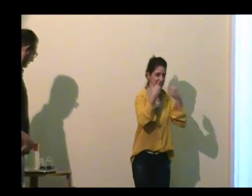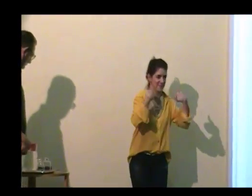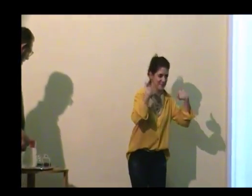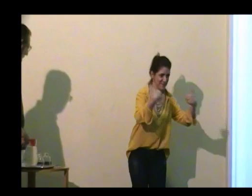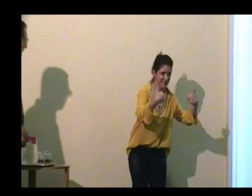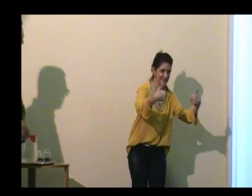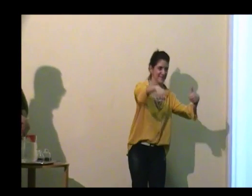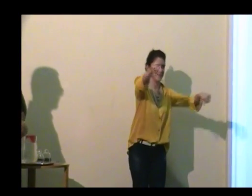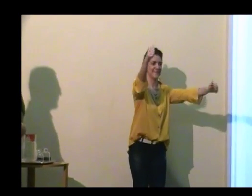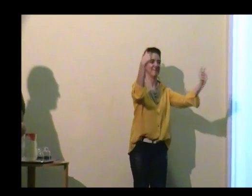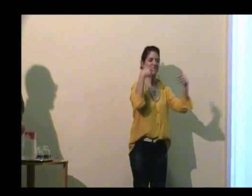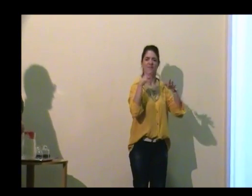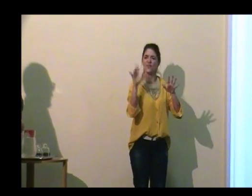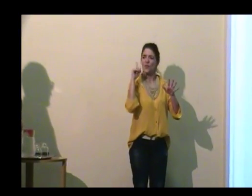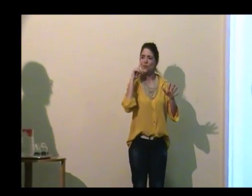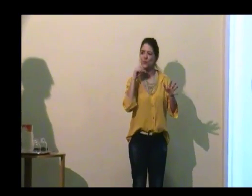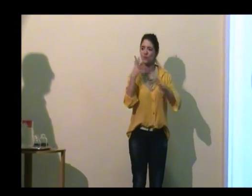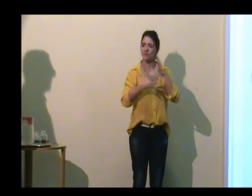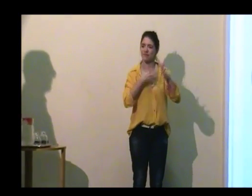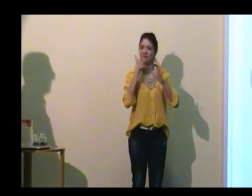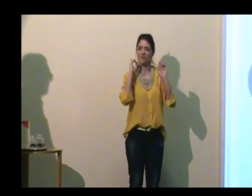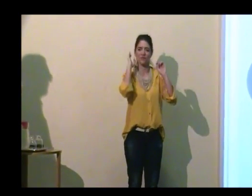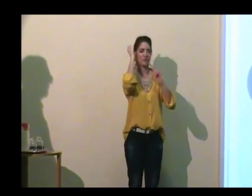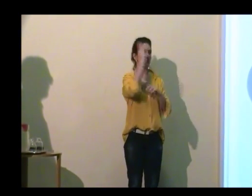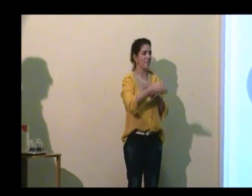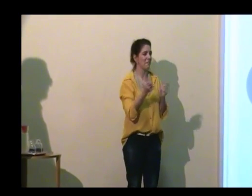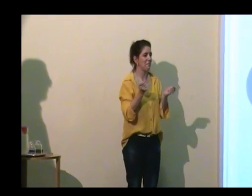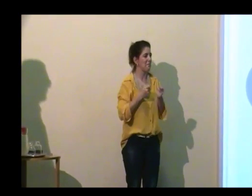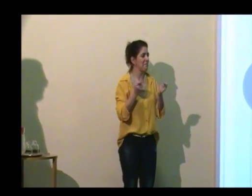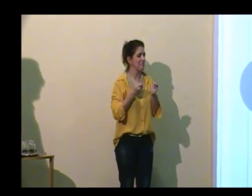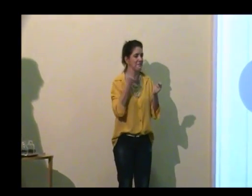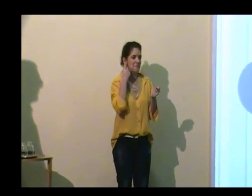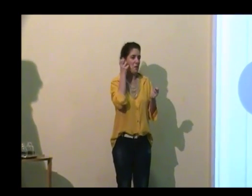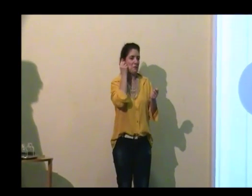Boa noite para vocês, tudo bem?